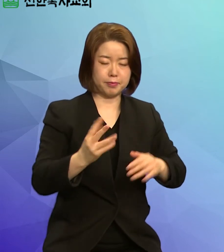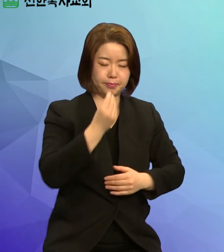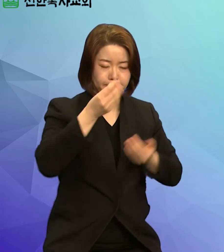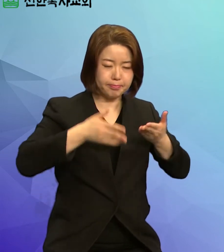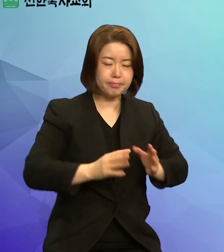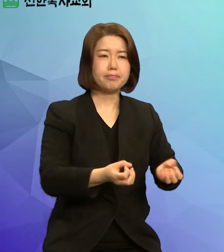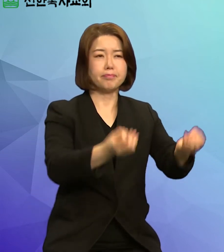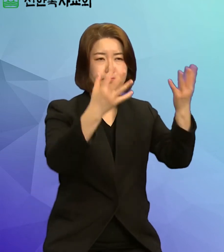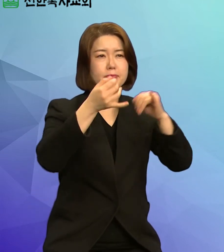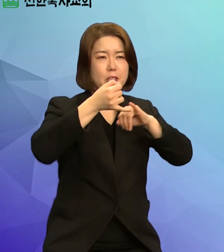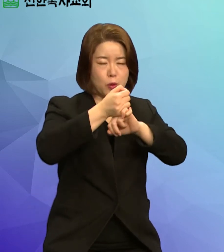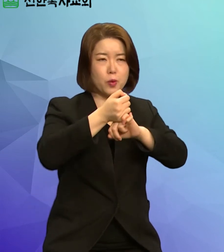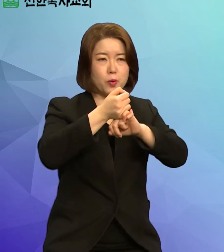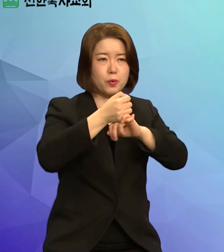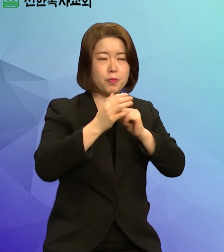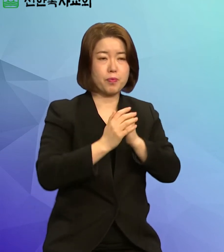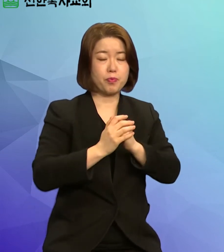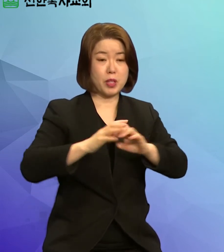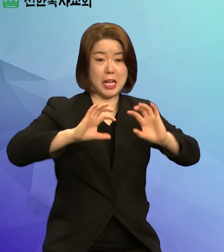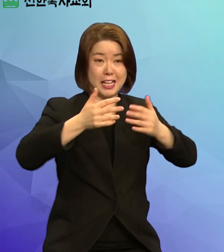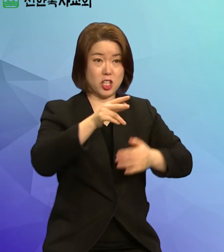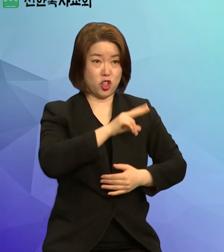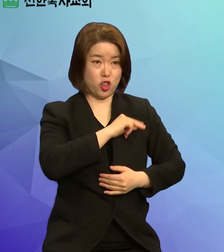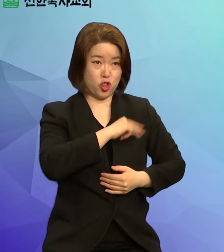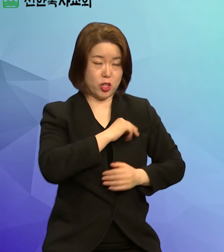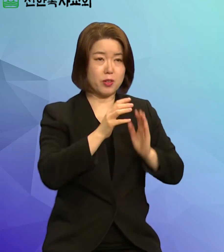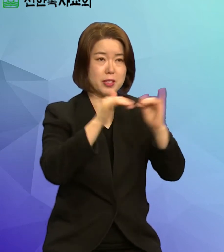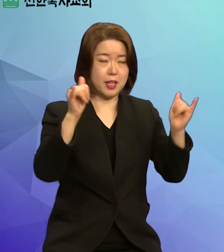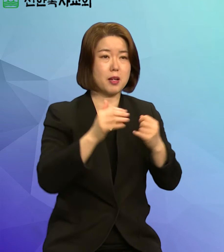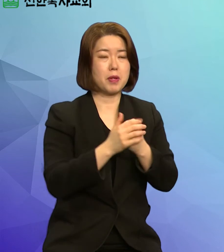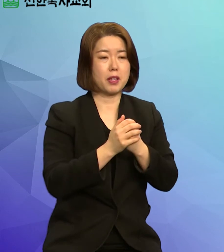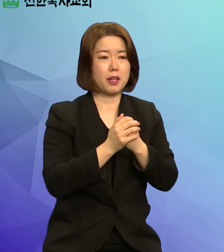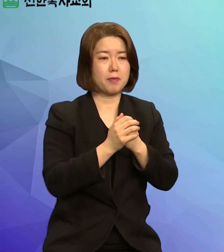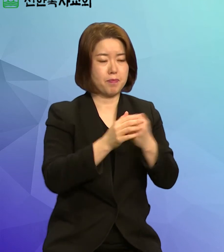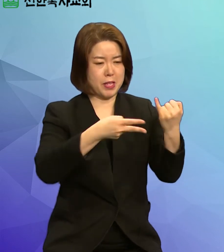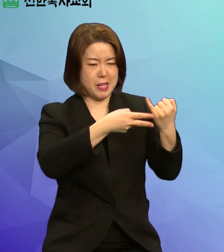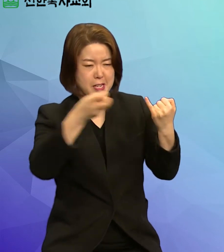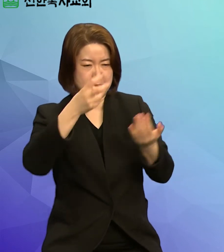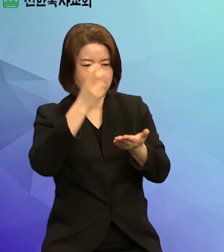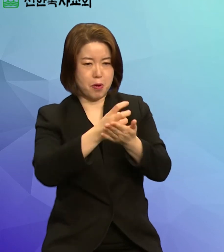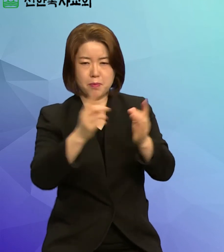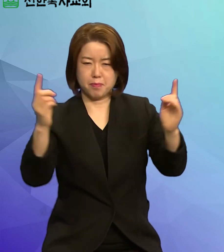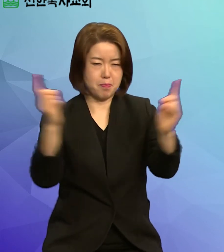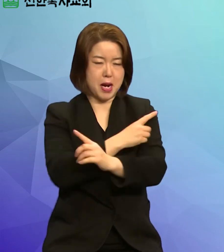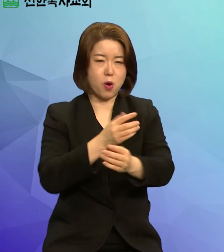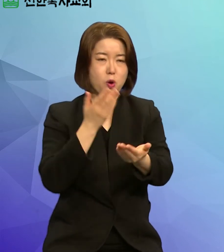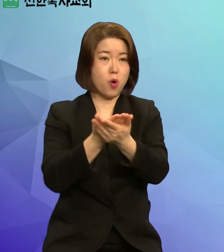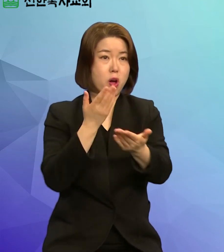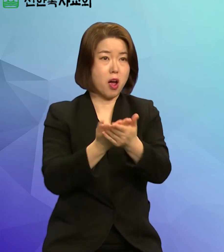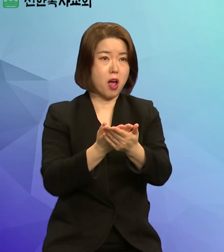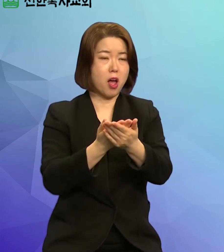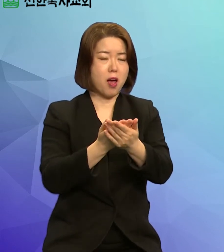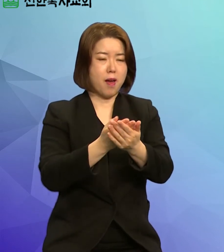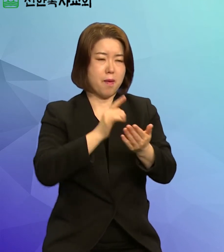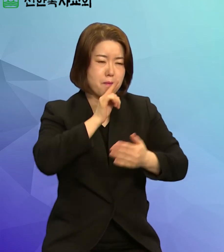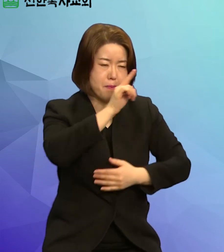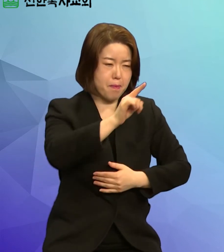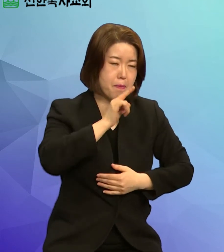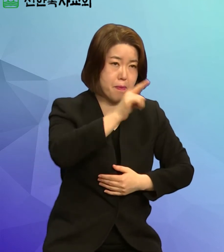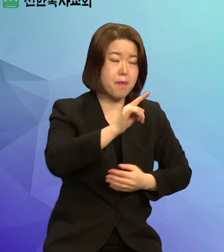성탄절에 꼭 국회의원들에게 이 낙태법은 개정되어야 한다는 것에 대한